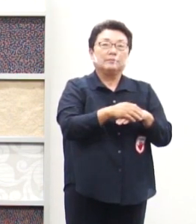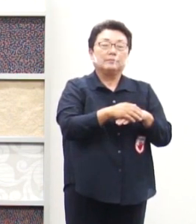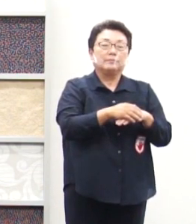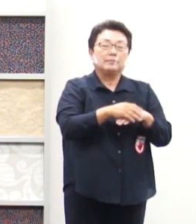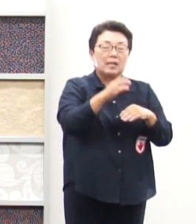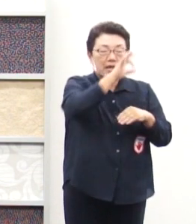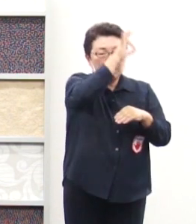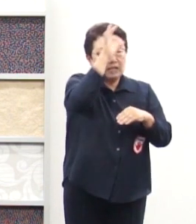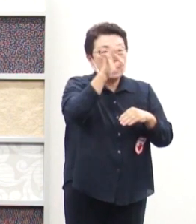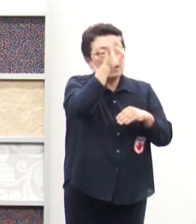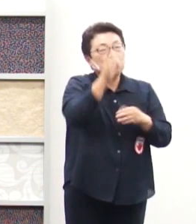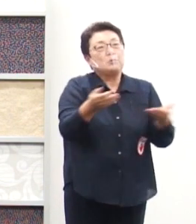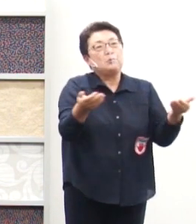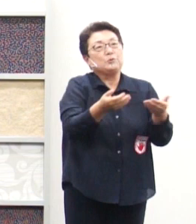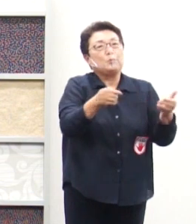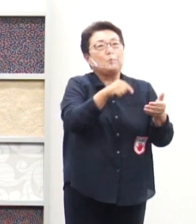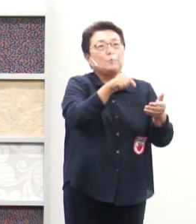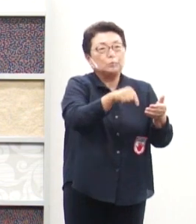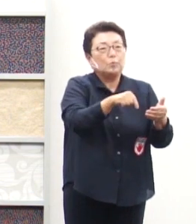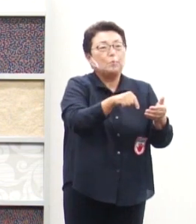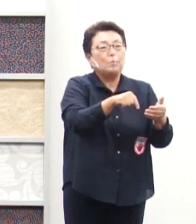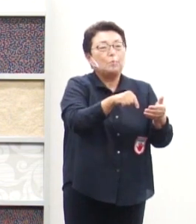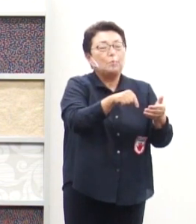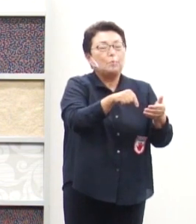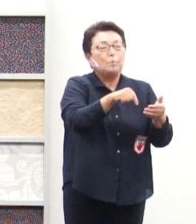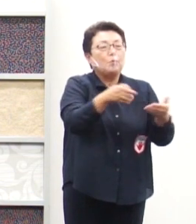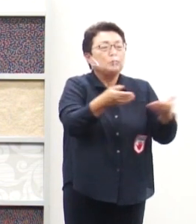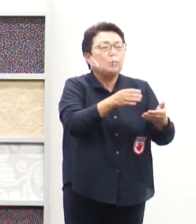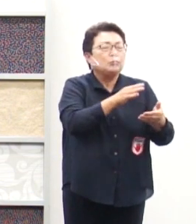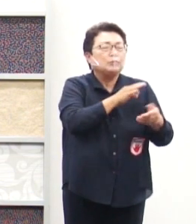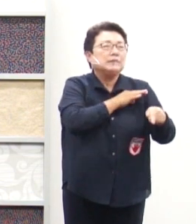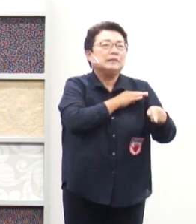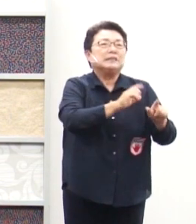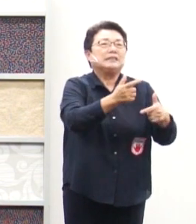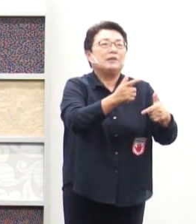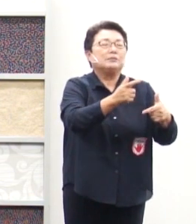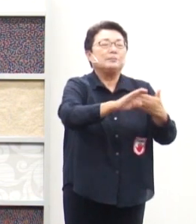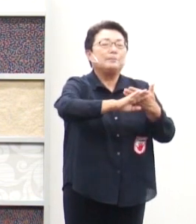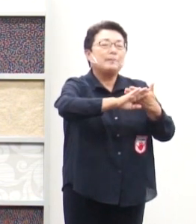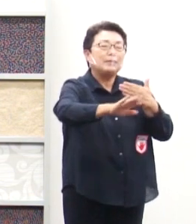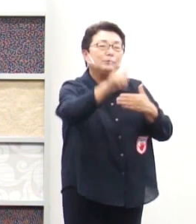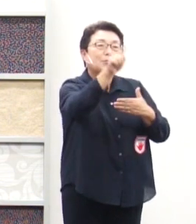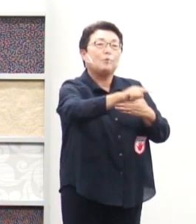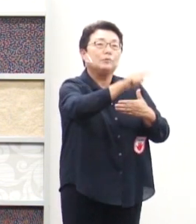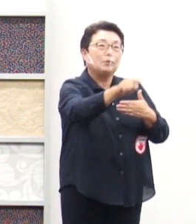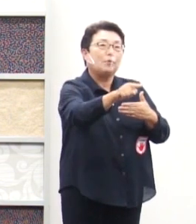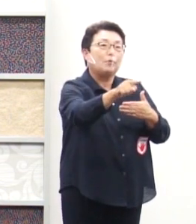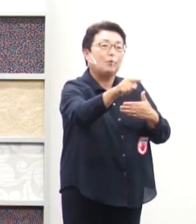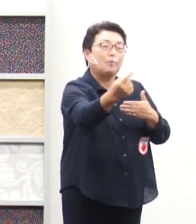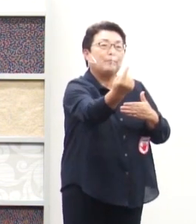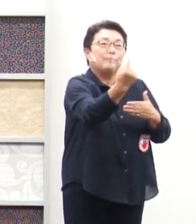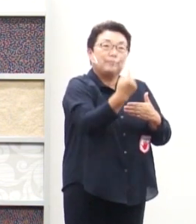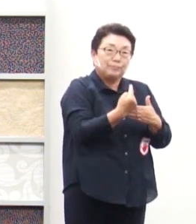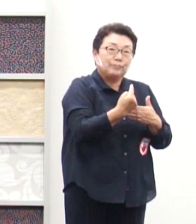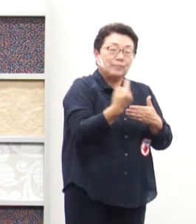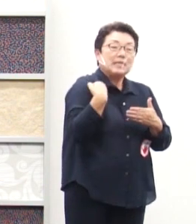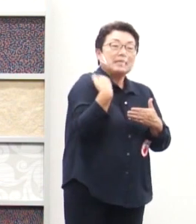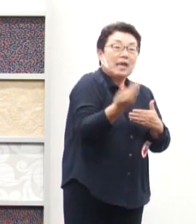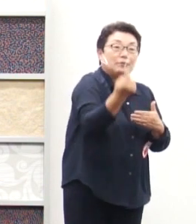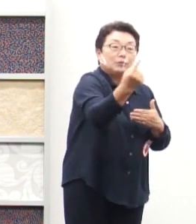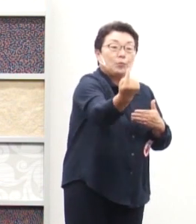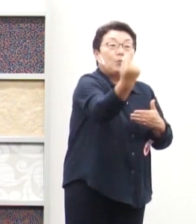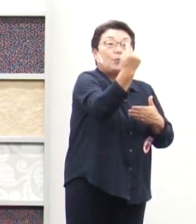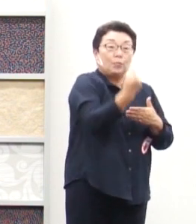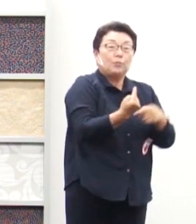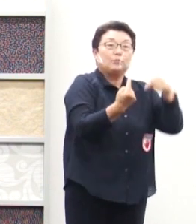観光業 その 本来の方の職員ではないんですが、外部の委託職員の方、その方